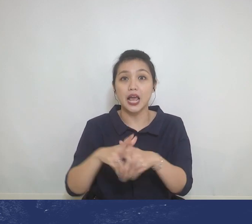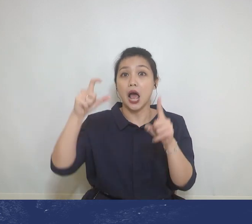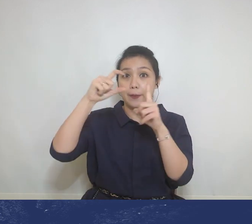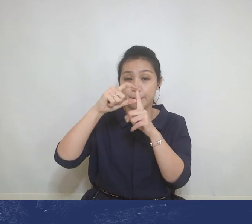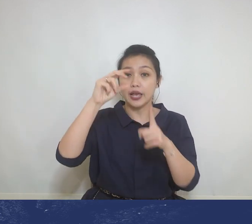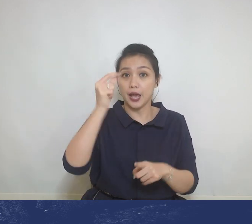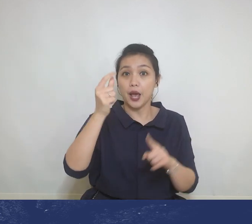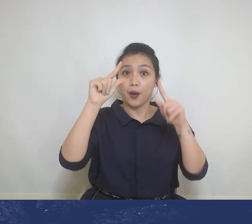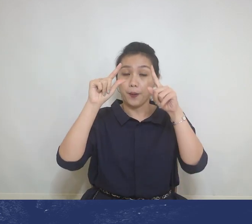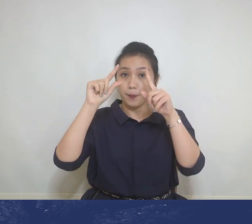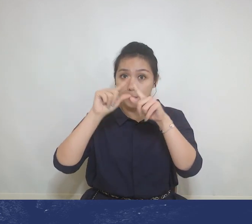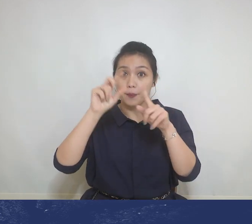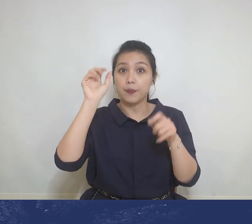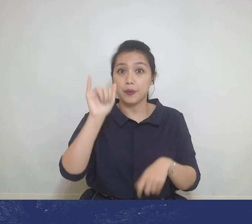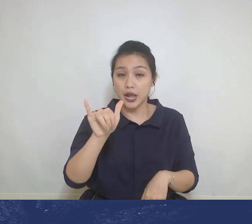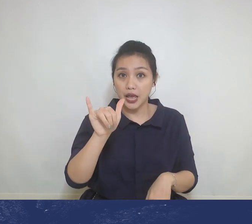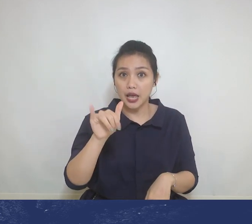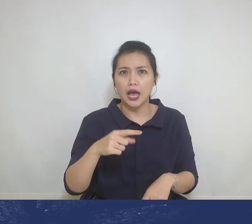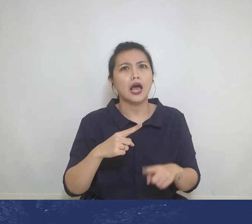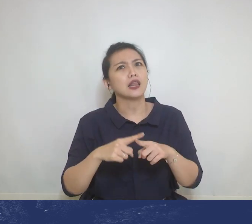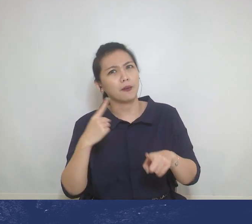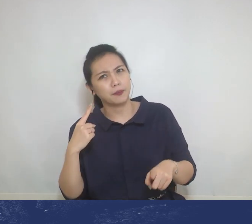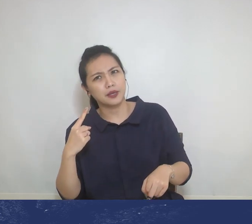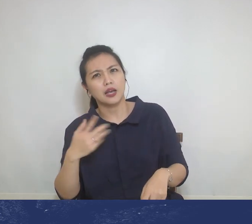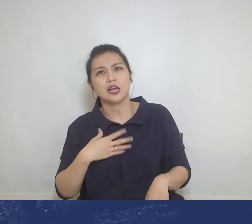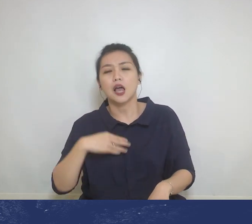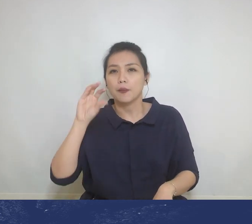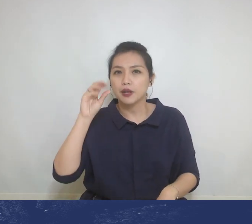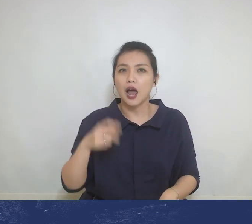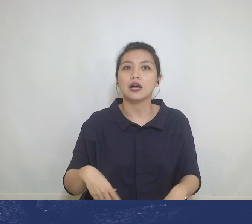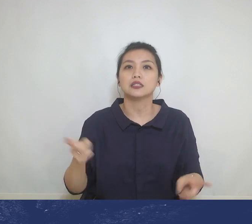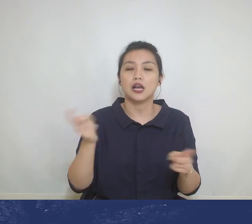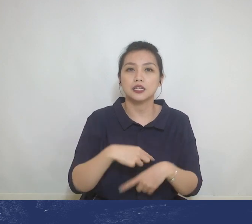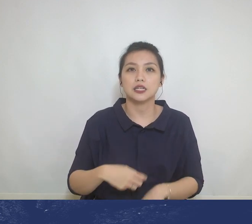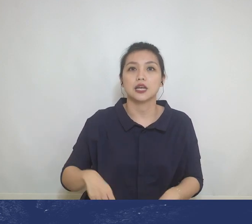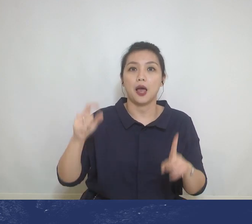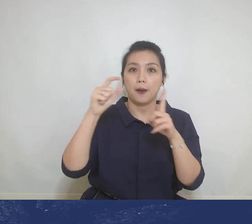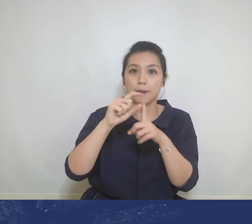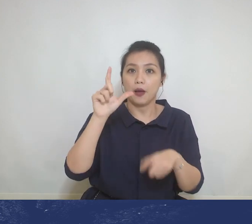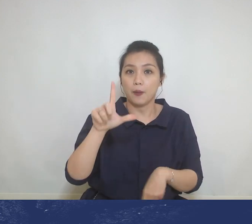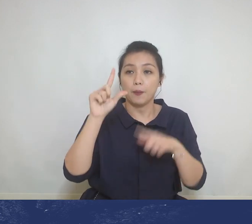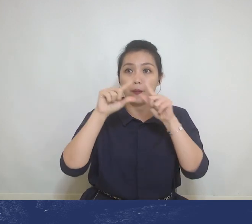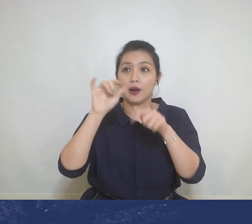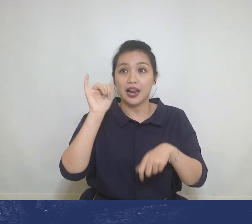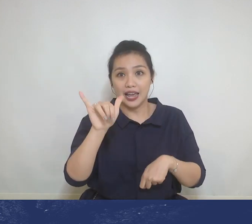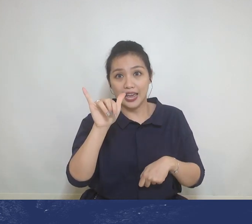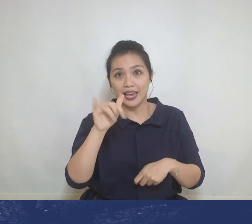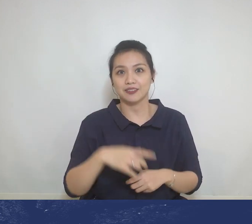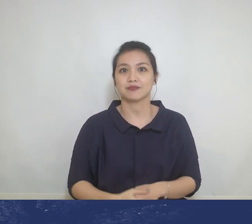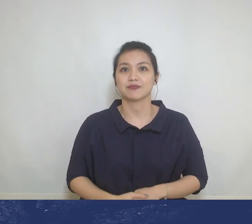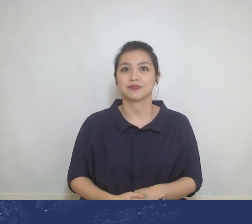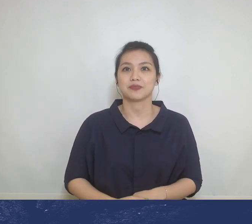Maunya ngomong suruh doa. Jadinya let's play, karena saya enggak bisa ngomong satu huruf itu. Anak-anak main semua